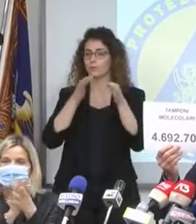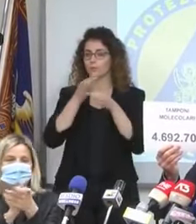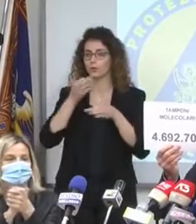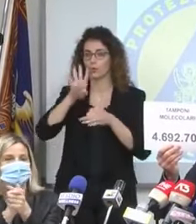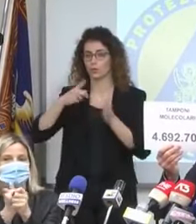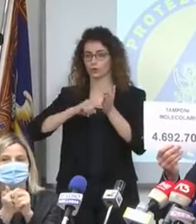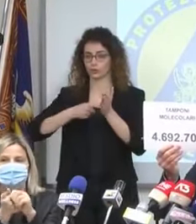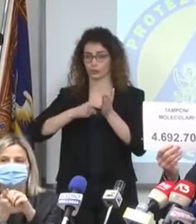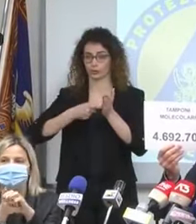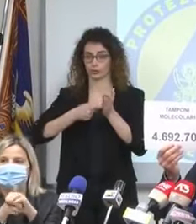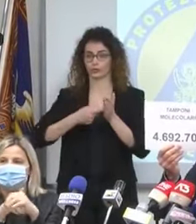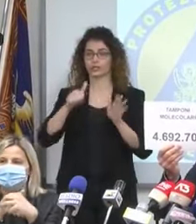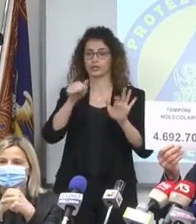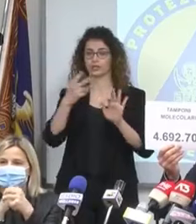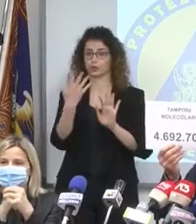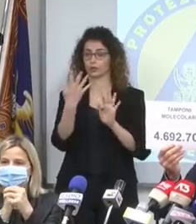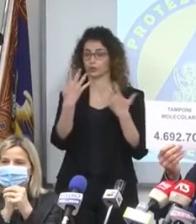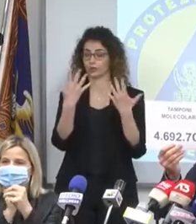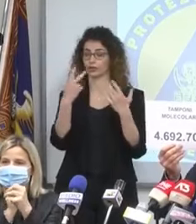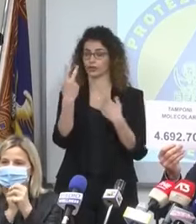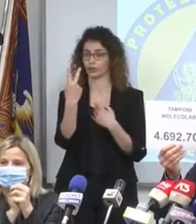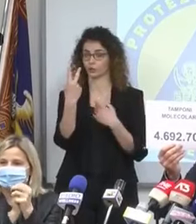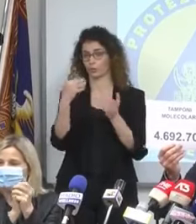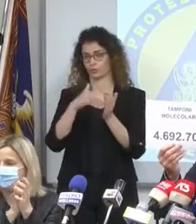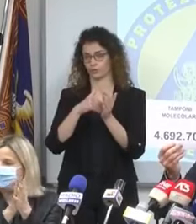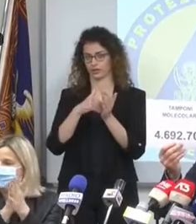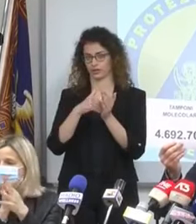molecolare 4.692.000, insomma sono